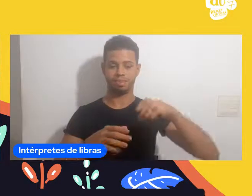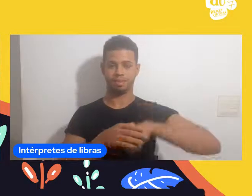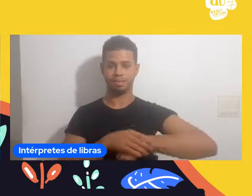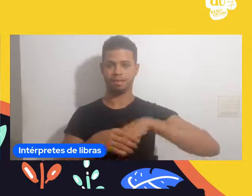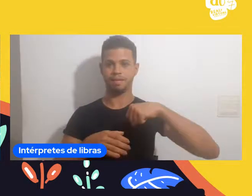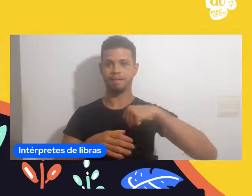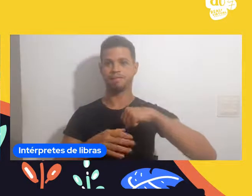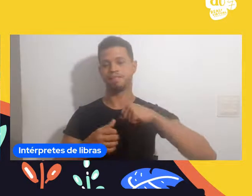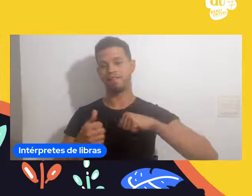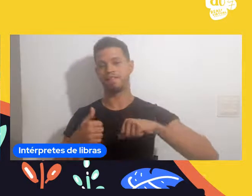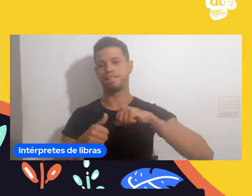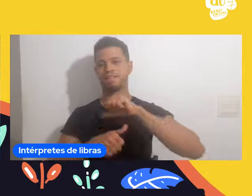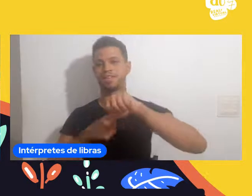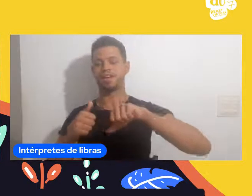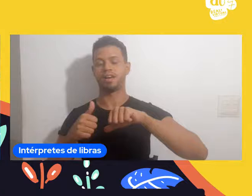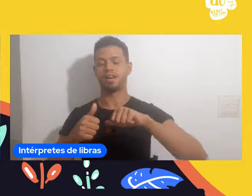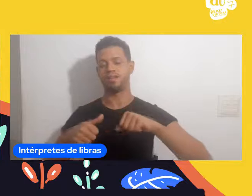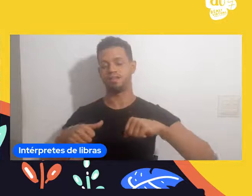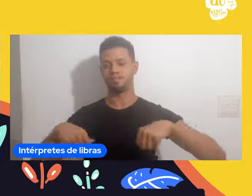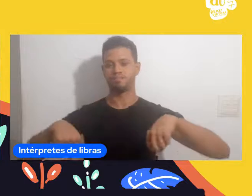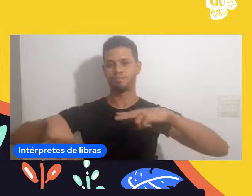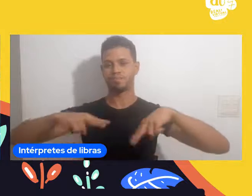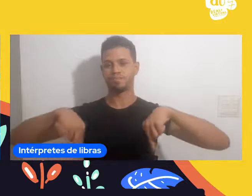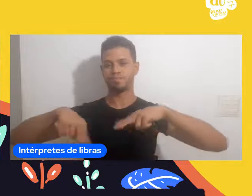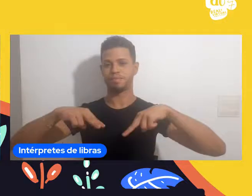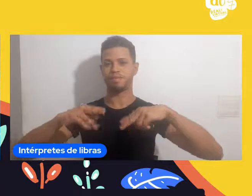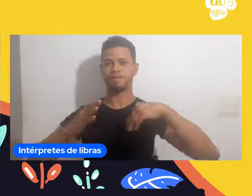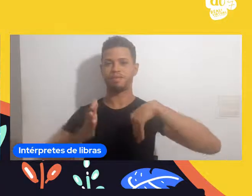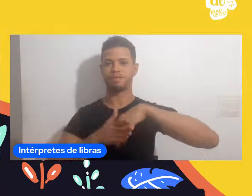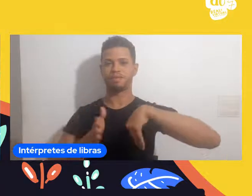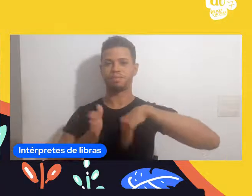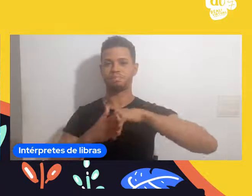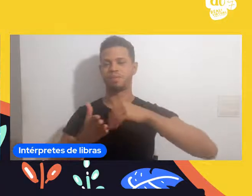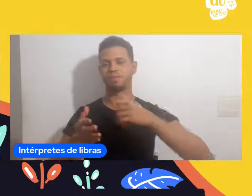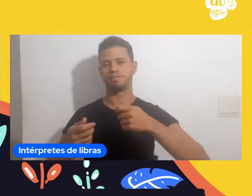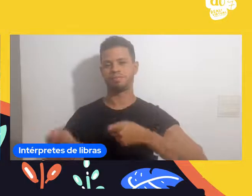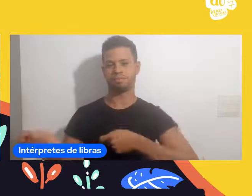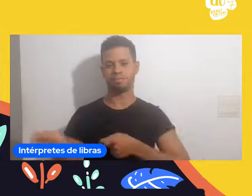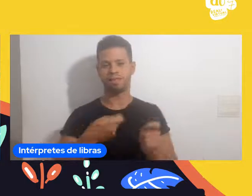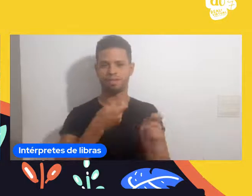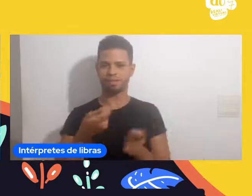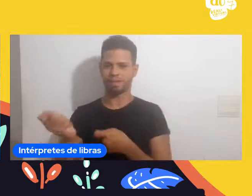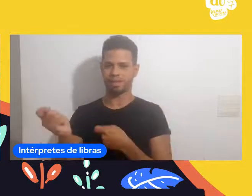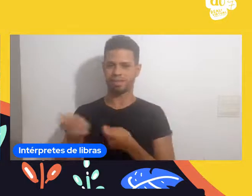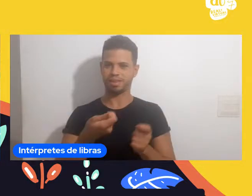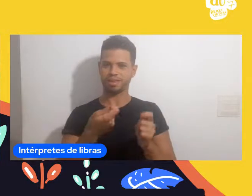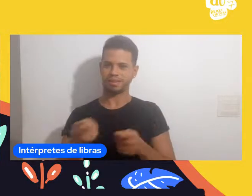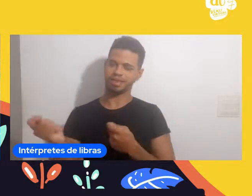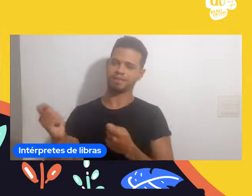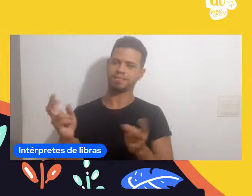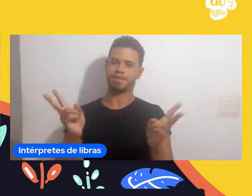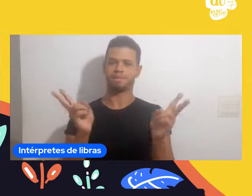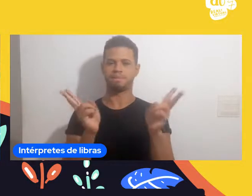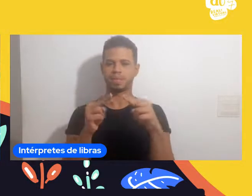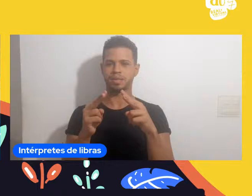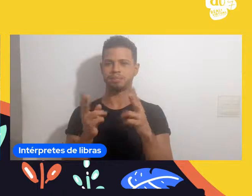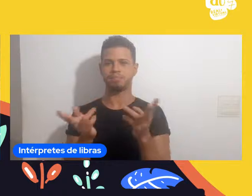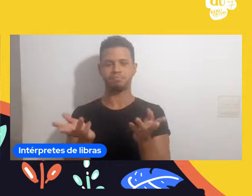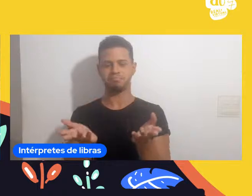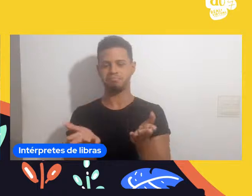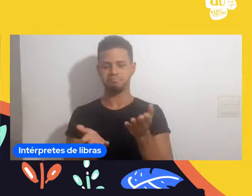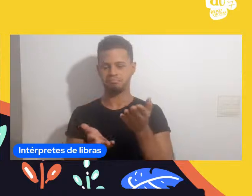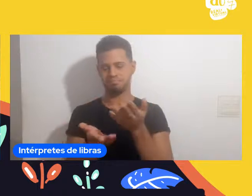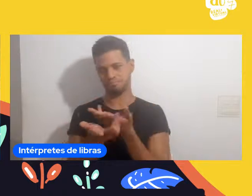um jogo de futebol, né? Um taco de jogo de beisebol, de futebol, de alguma coisa, que